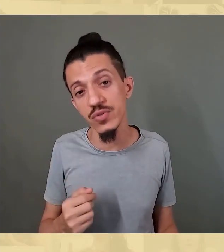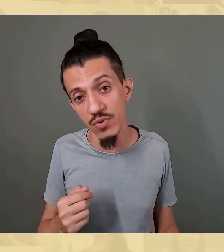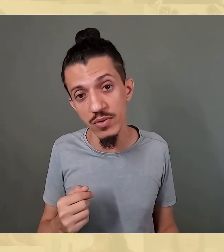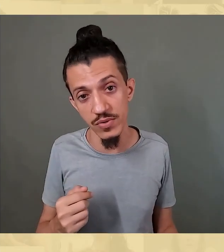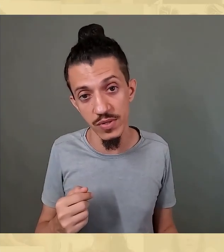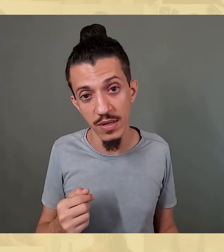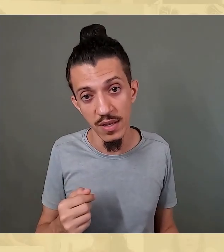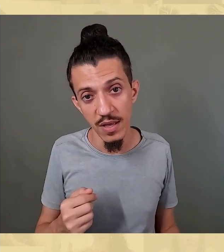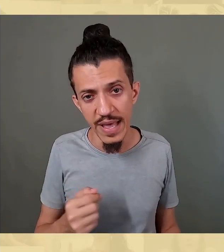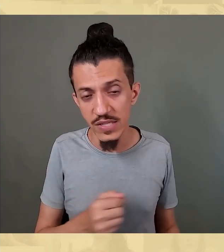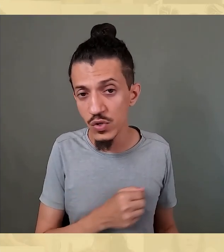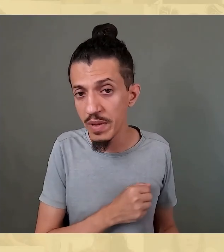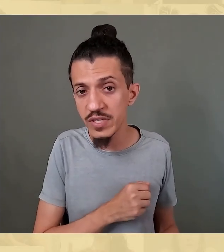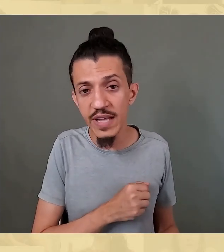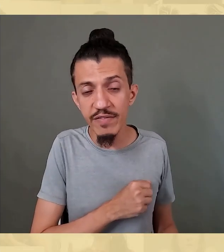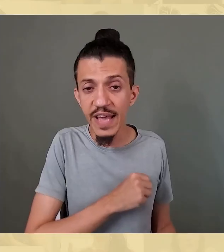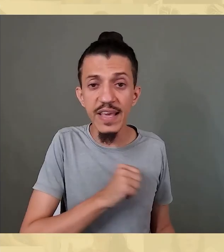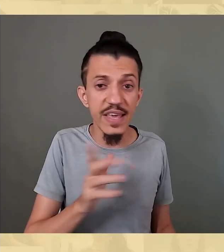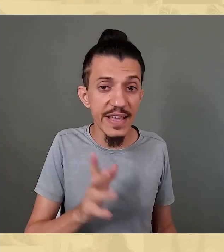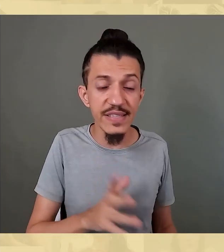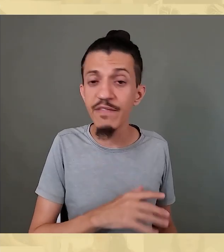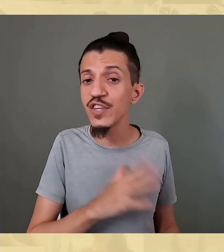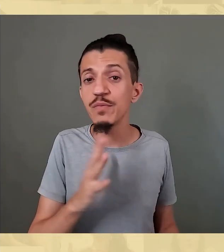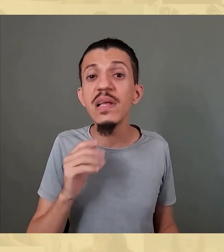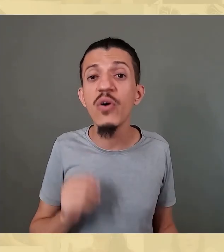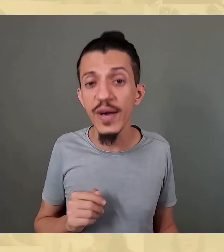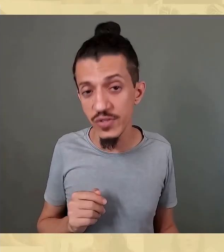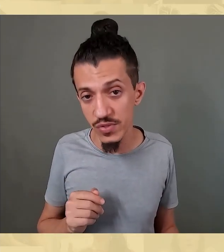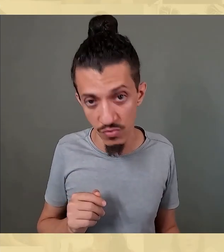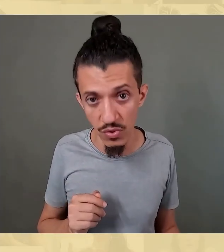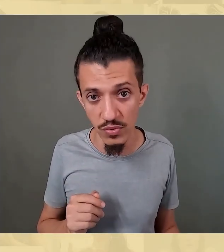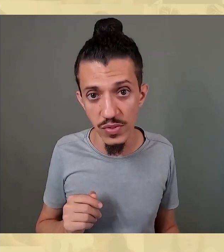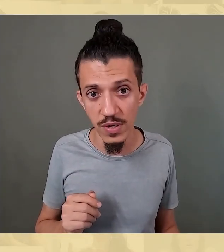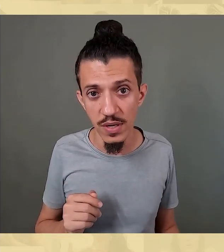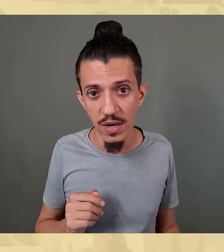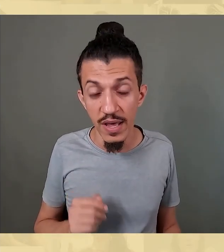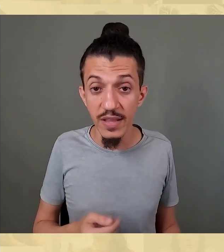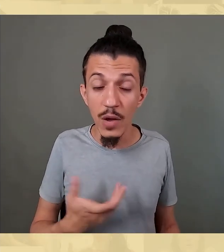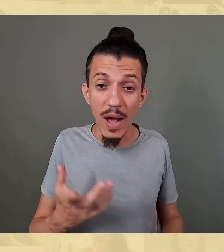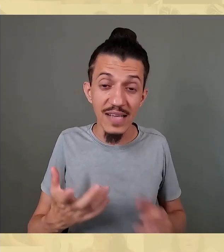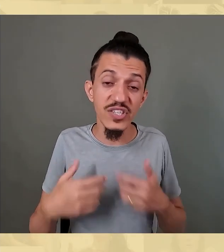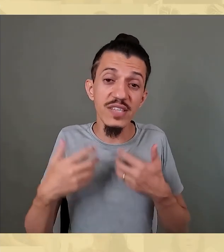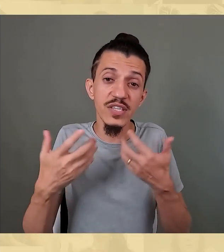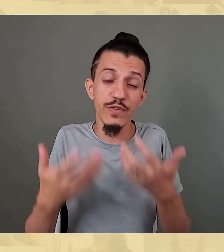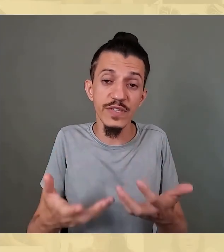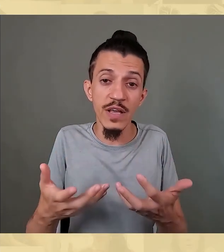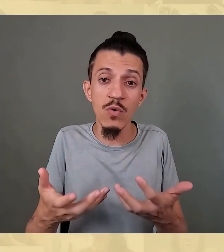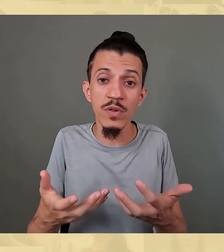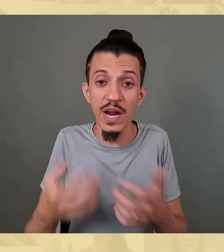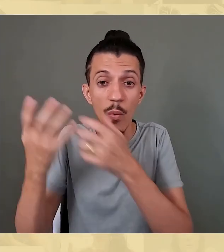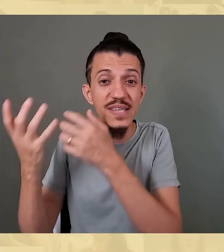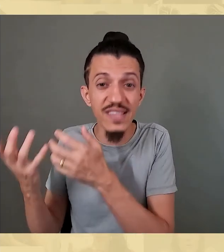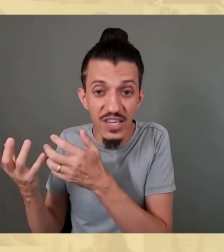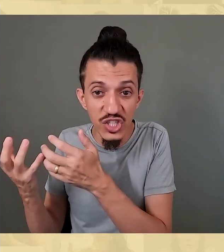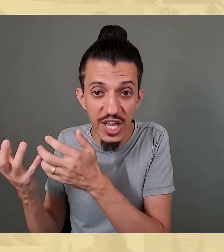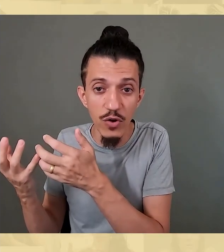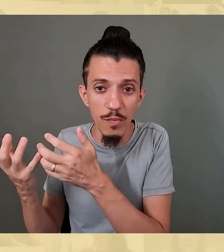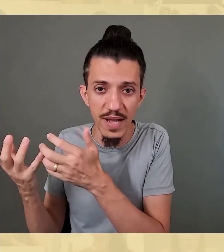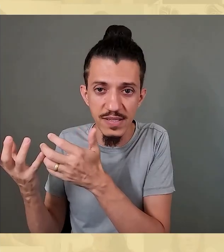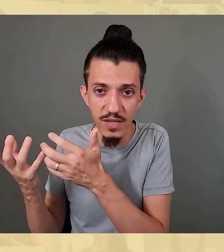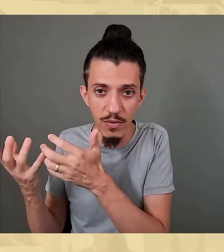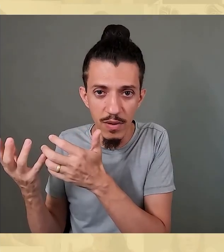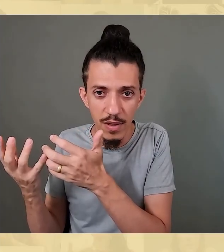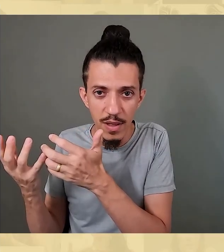de surdos. Esse número já deve estar em 15 a 20 milhões de surdos. Então, as chances de você encontrar um estrangeiro